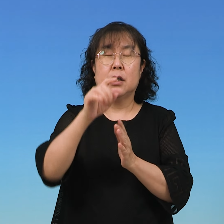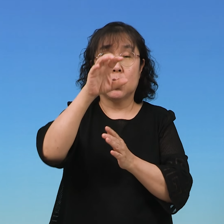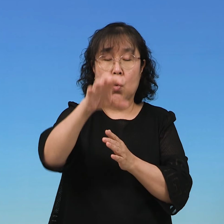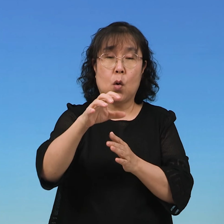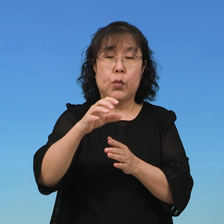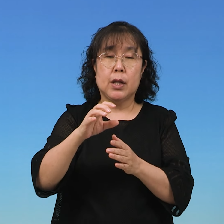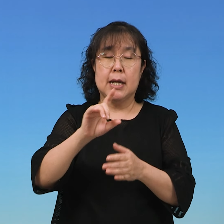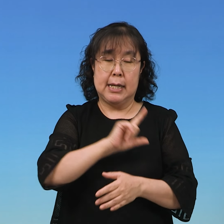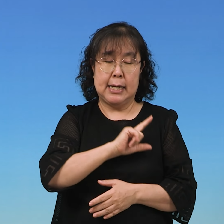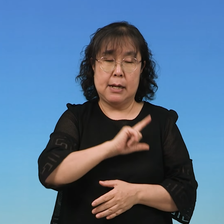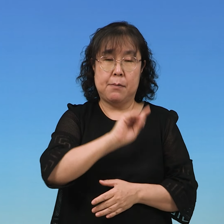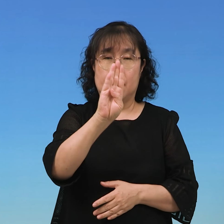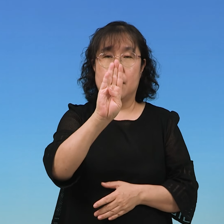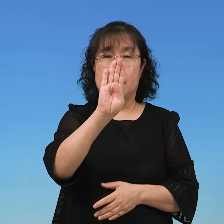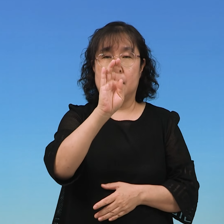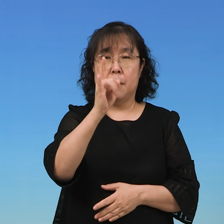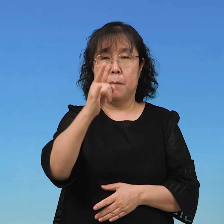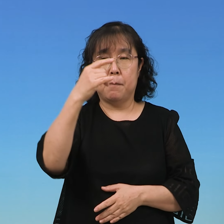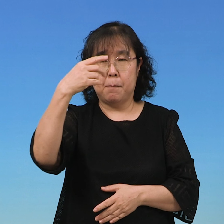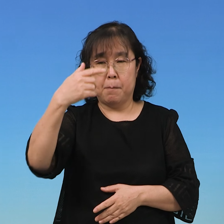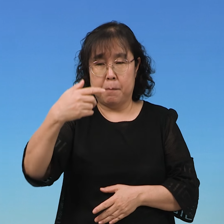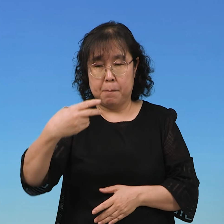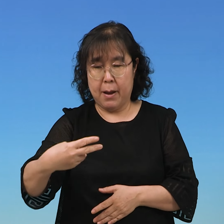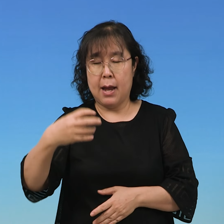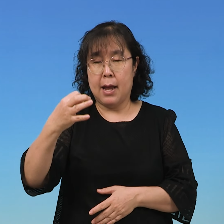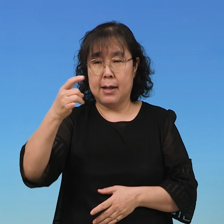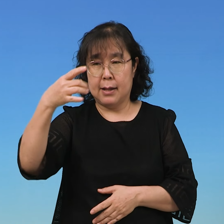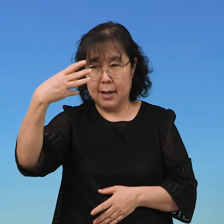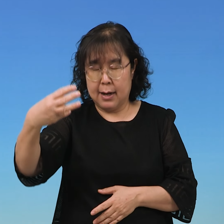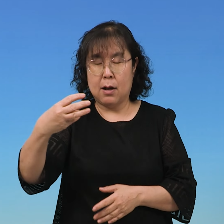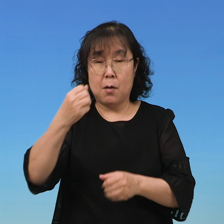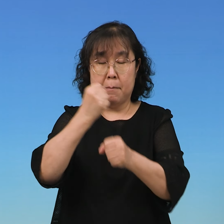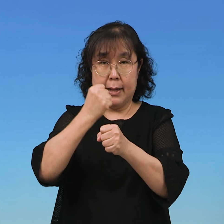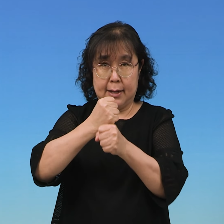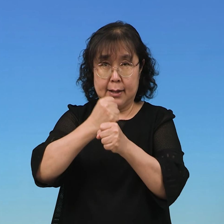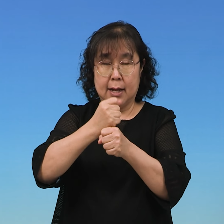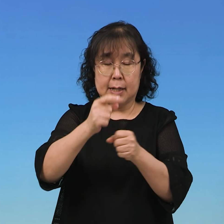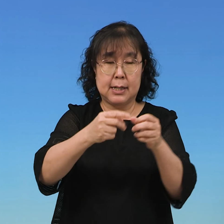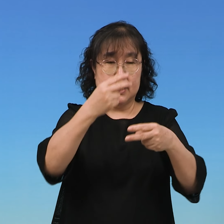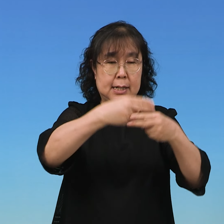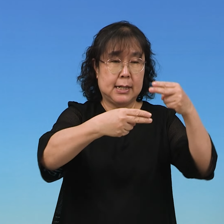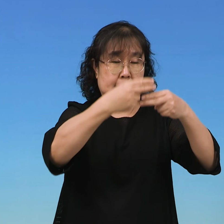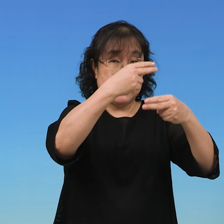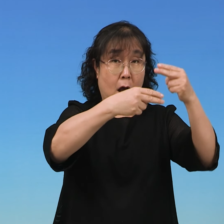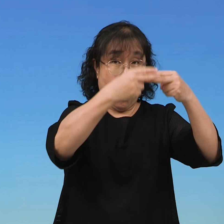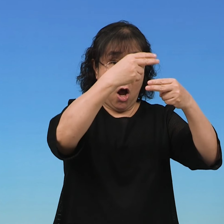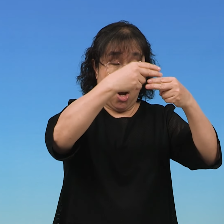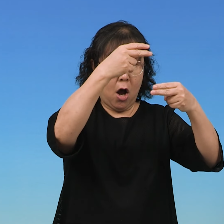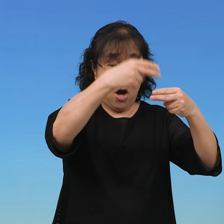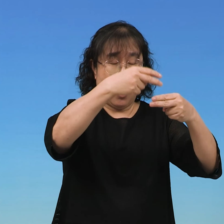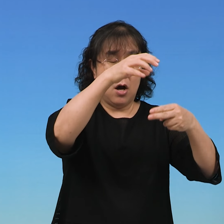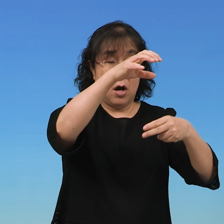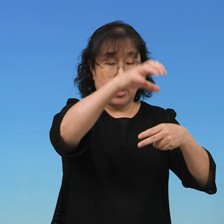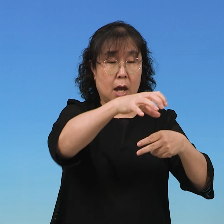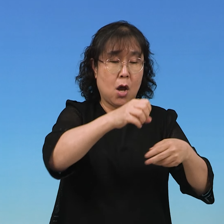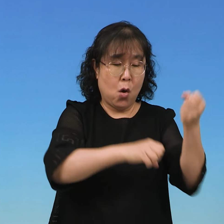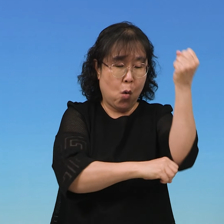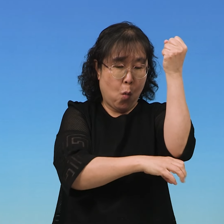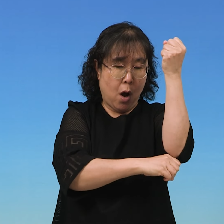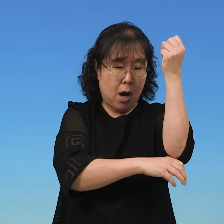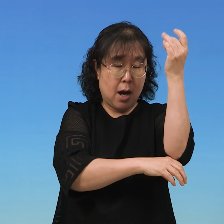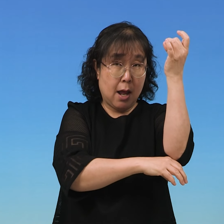붓고 그곳 이름을 베델이라고 하였다. 그 다음에 그 성의 본래 이름은 루스였다. 그